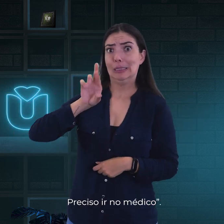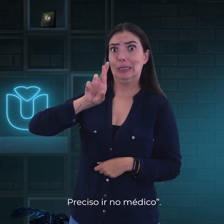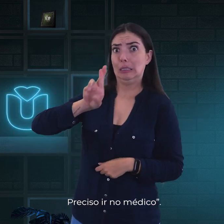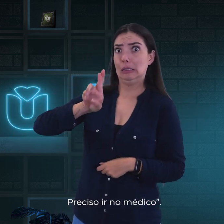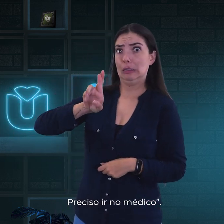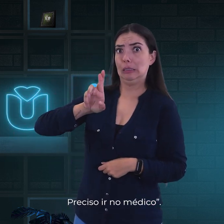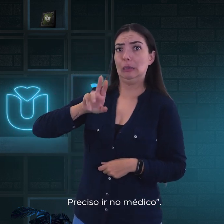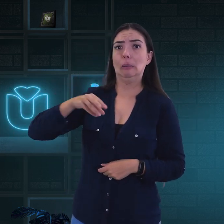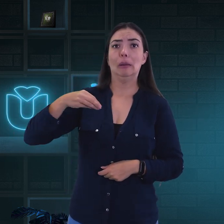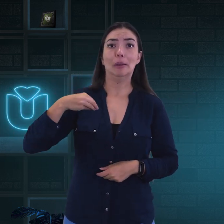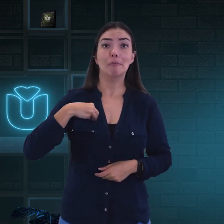no médico.